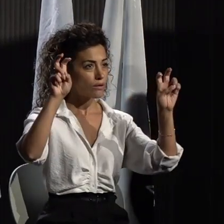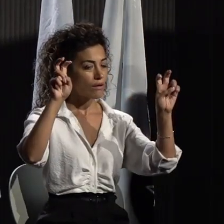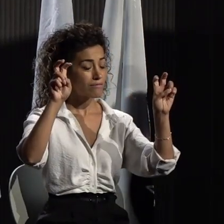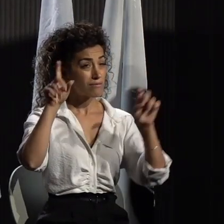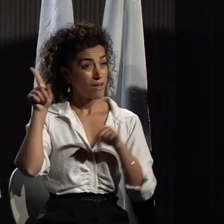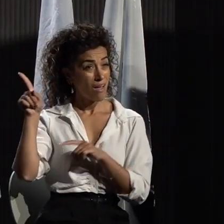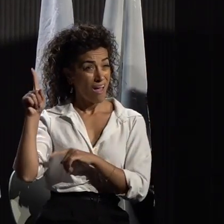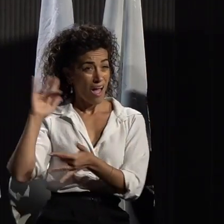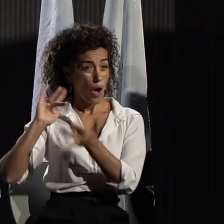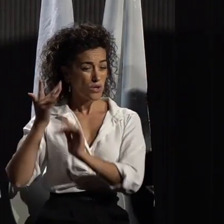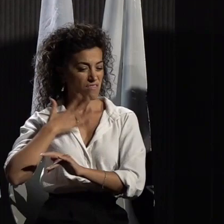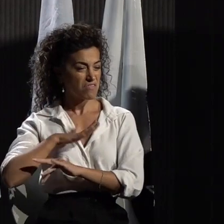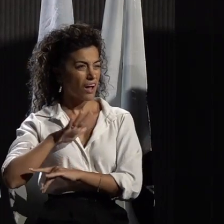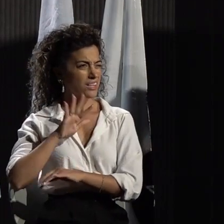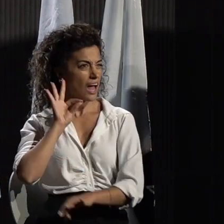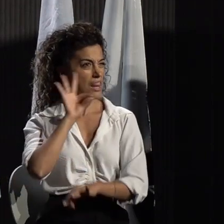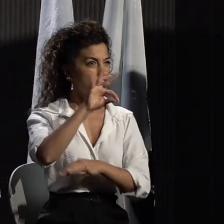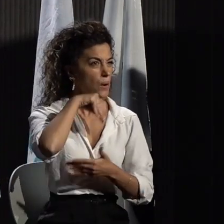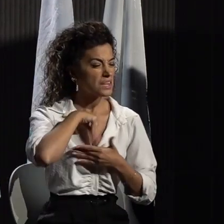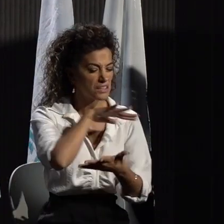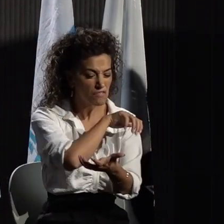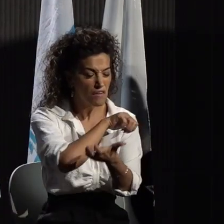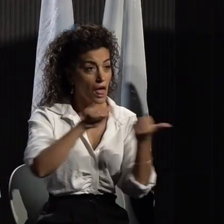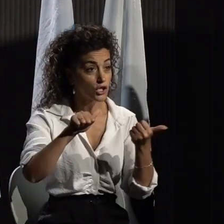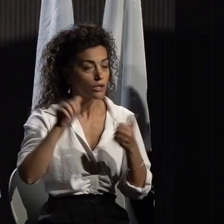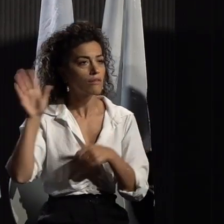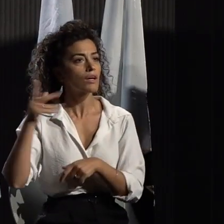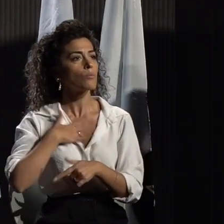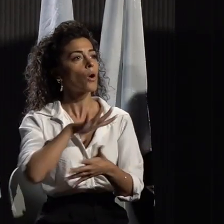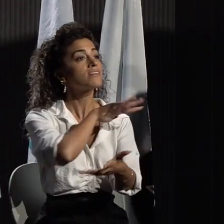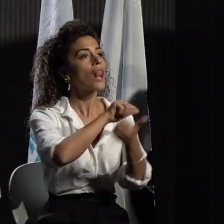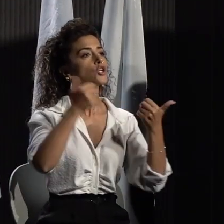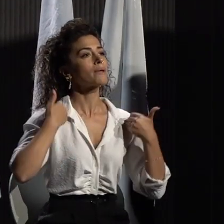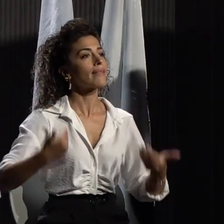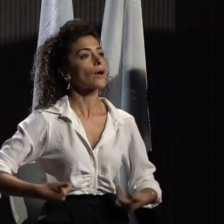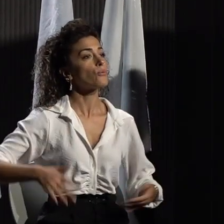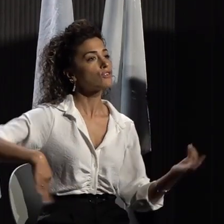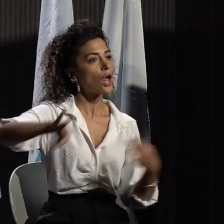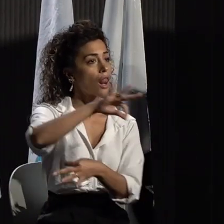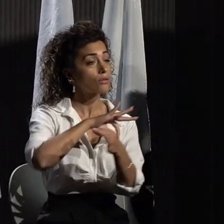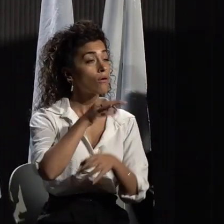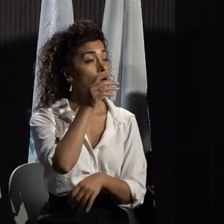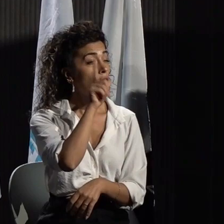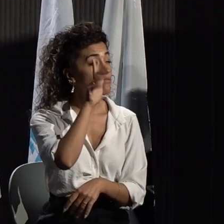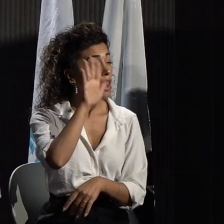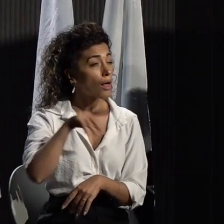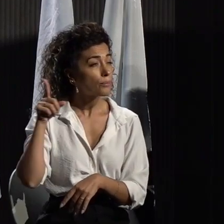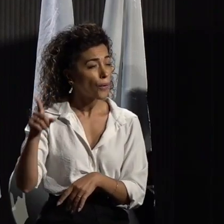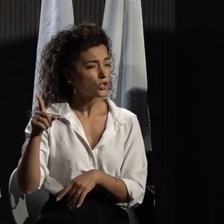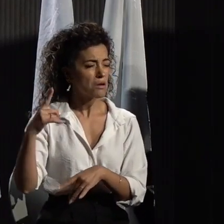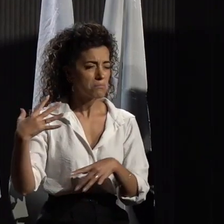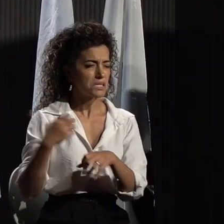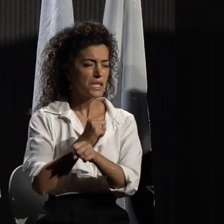האויב הוא ביקש להשחית את הנפש בד בבד עם השמדת ה פי אבל למרות עוצמתו